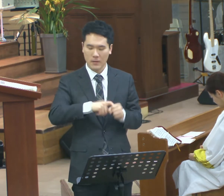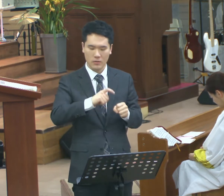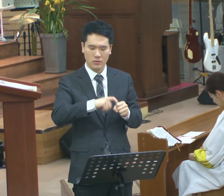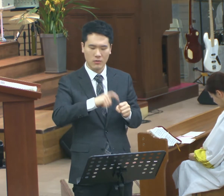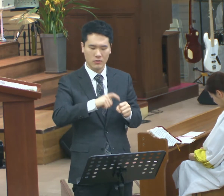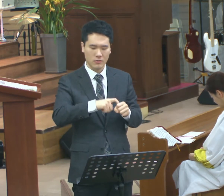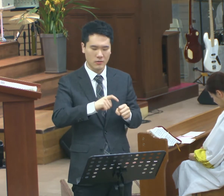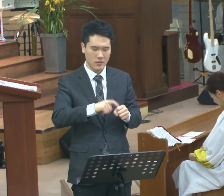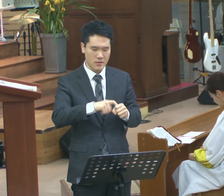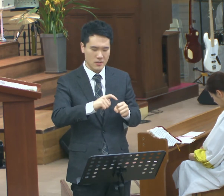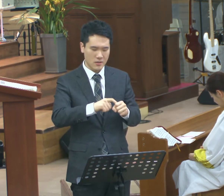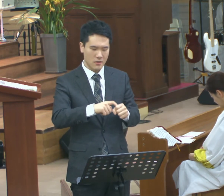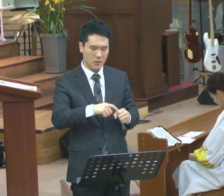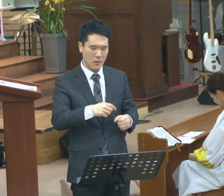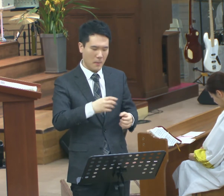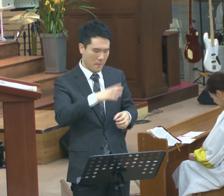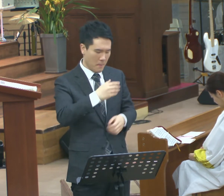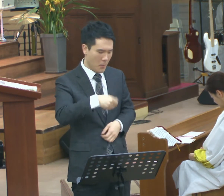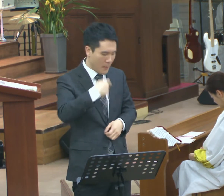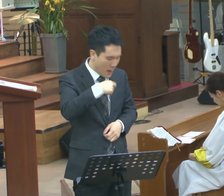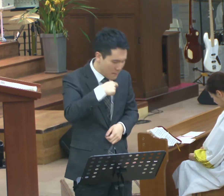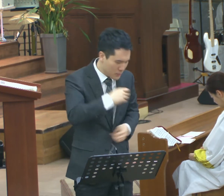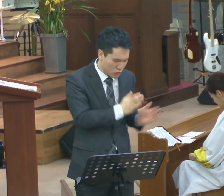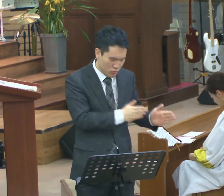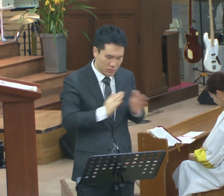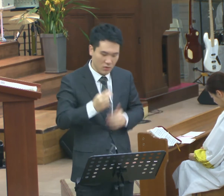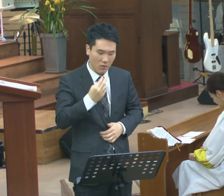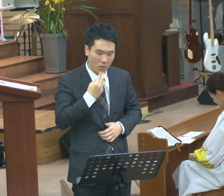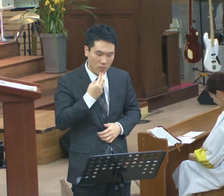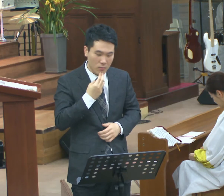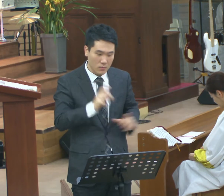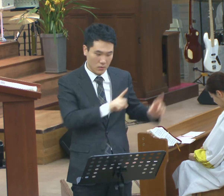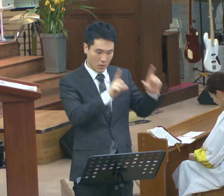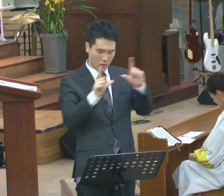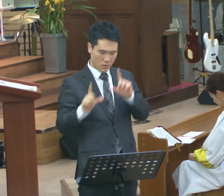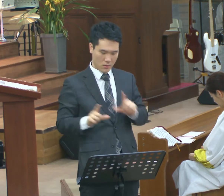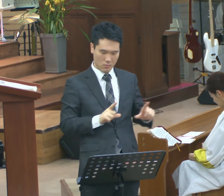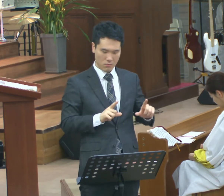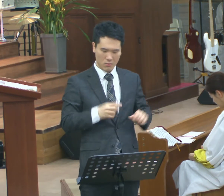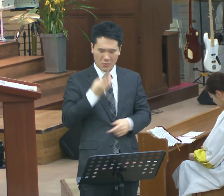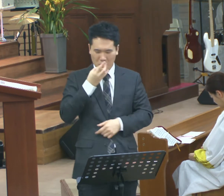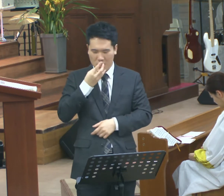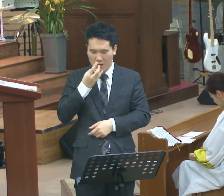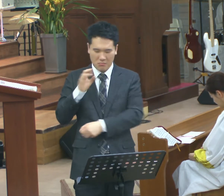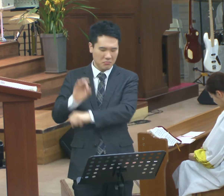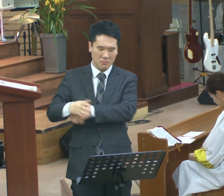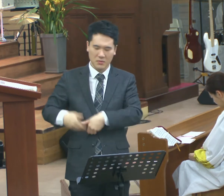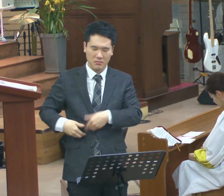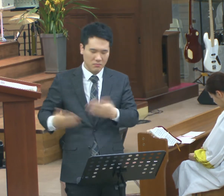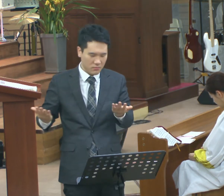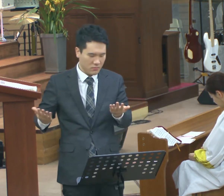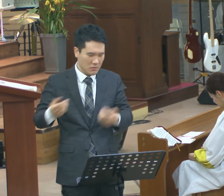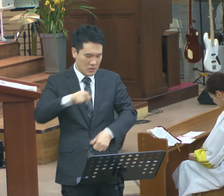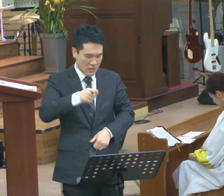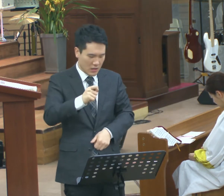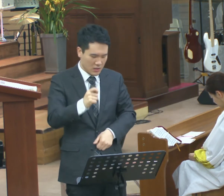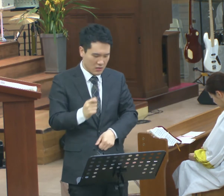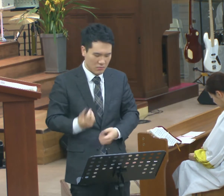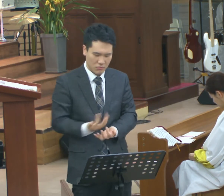밥을 안 차리는 삶. 쌀 사러 갈 필요도 없고 가스레인지에 돌릴 필요도 없고 쌀 씻을